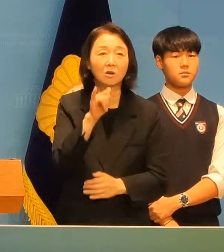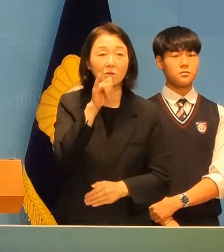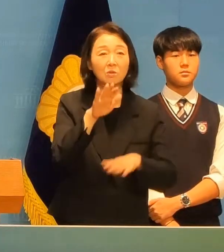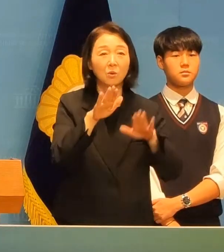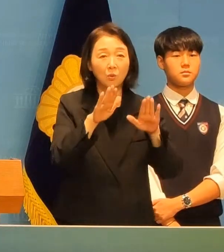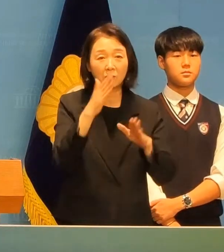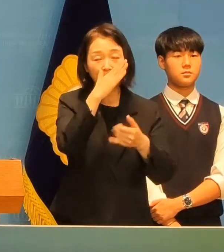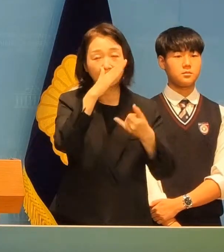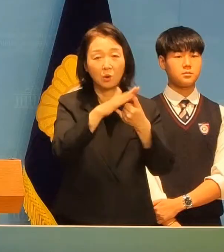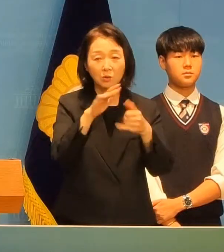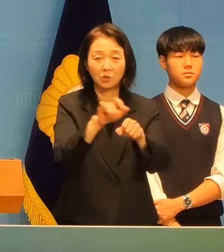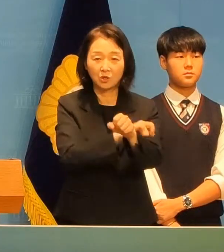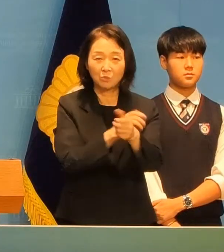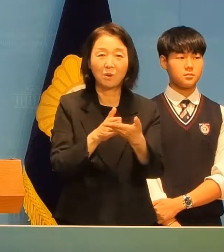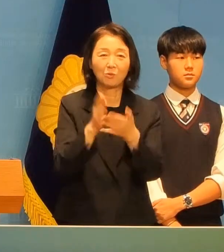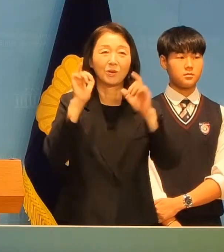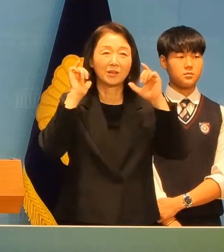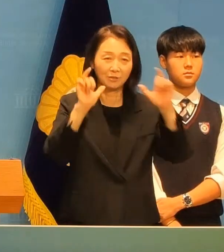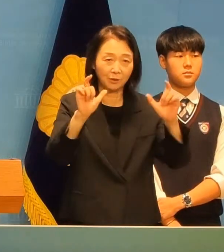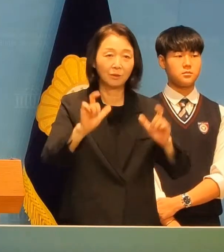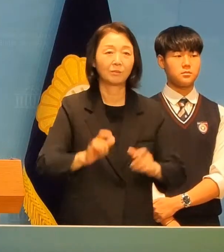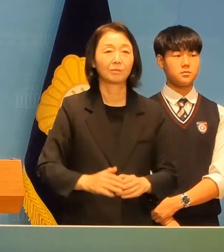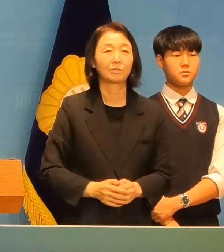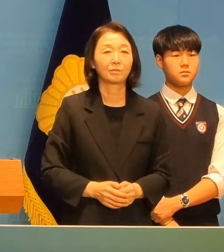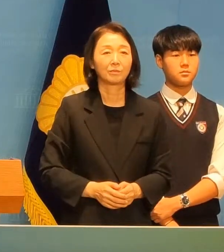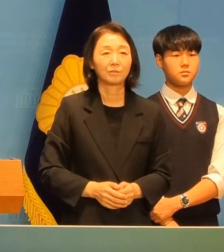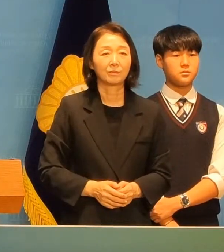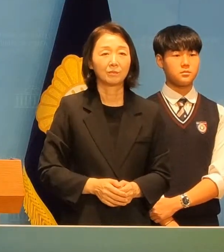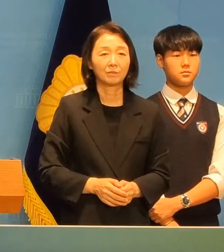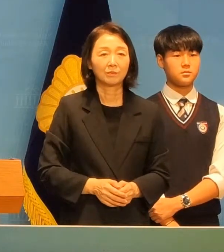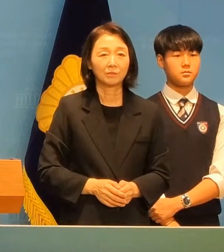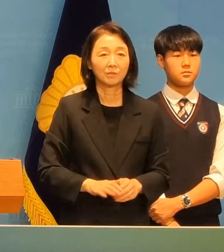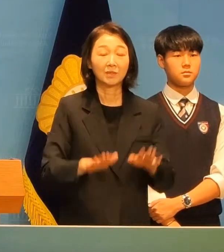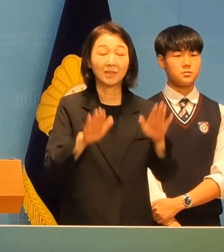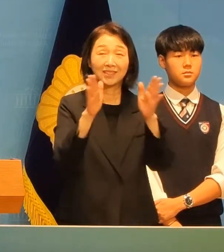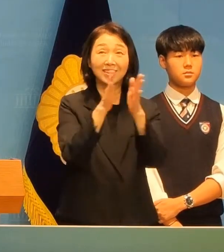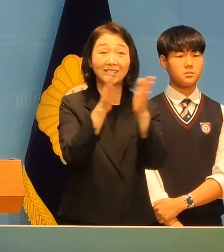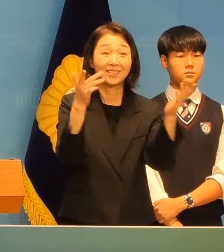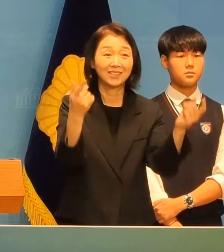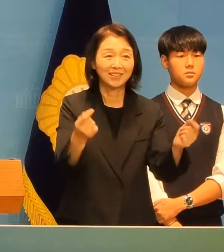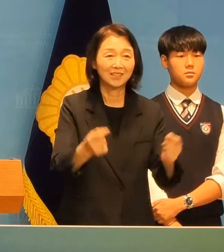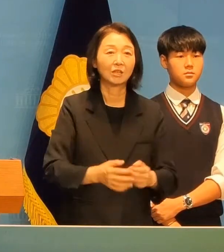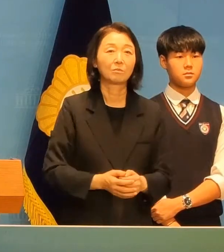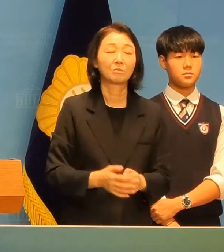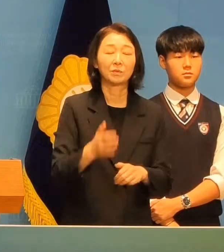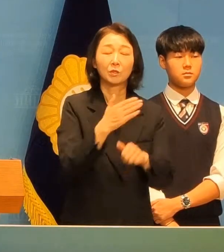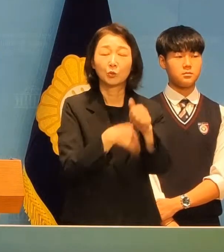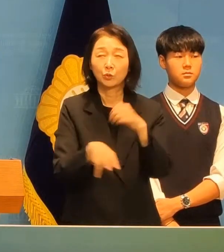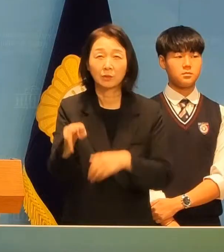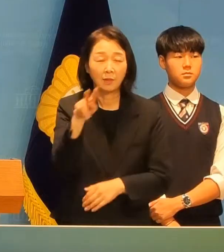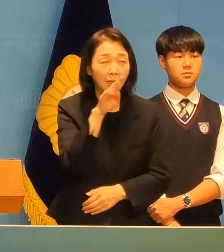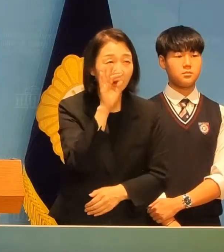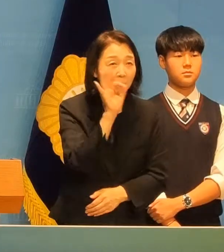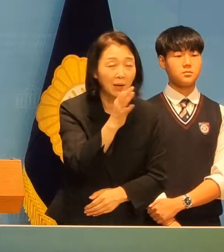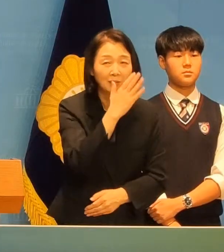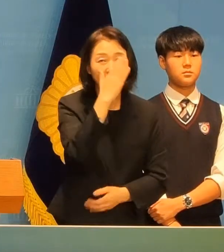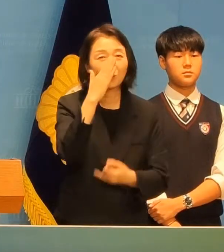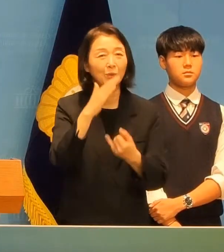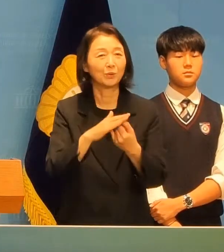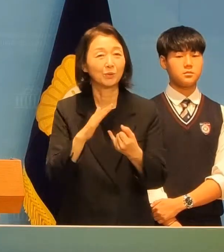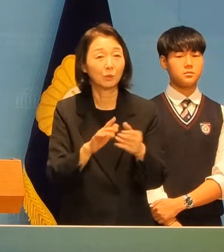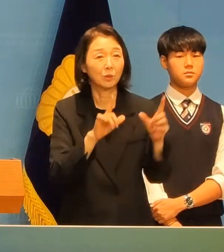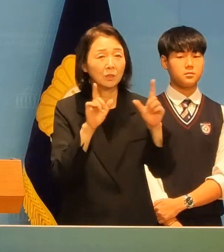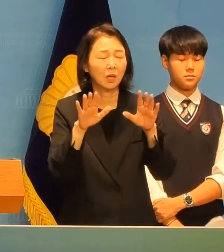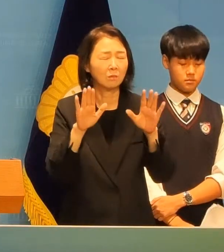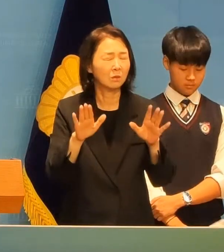청소년 특별분과 출범을 선언하기에 이르렀습니다. 이제 시작입니다. 주위를 둘러보니 청소년의 삶은